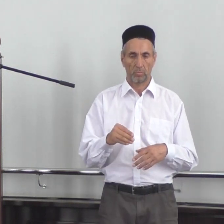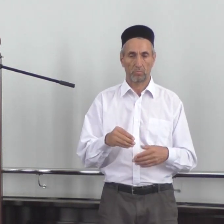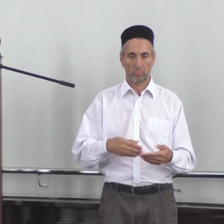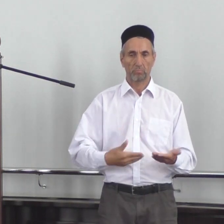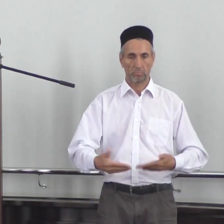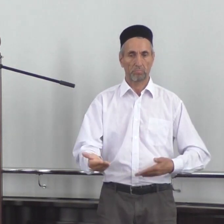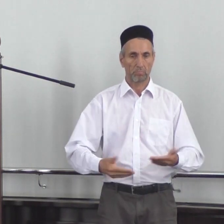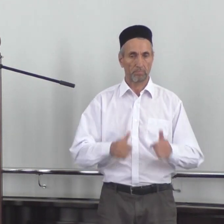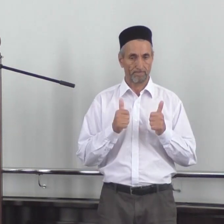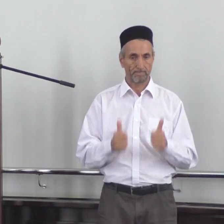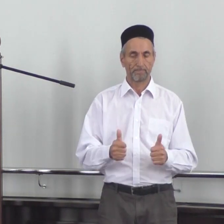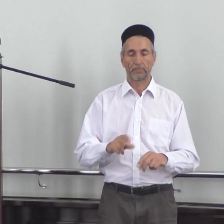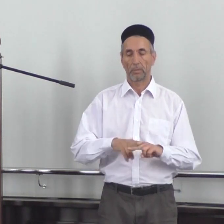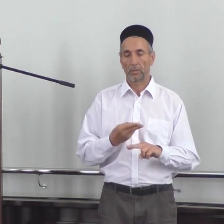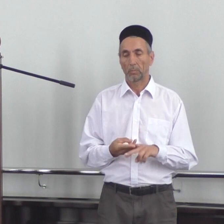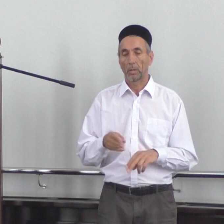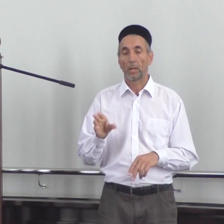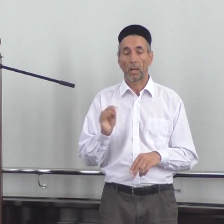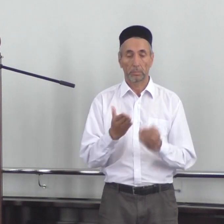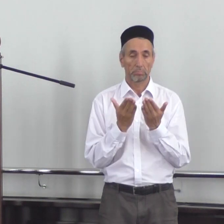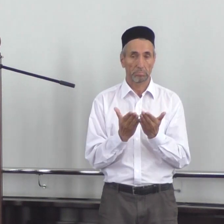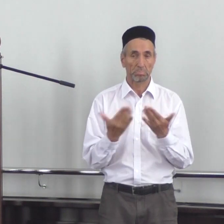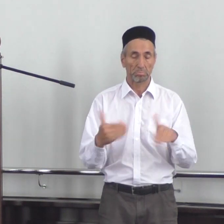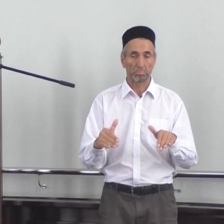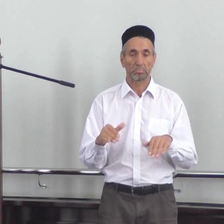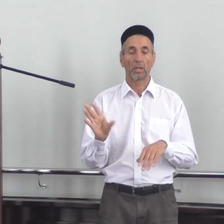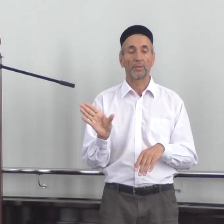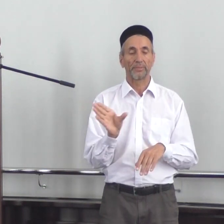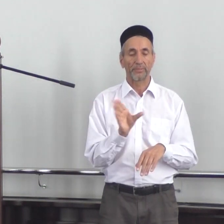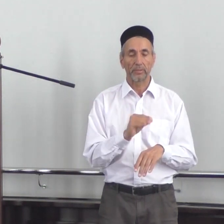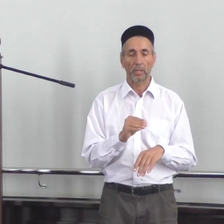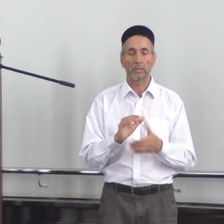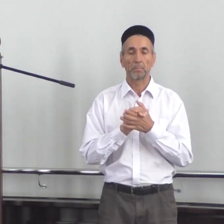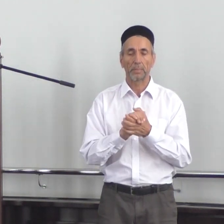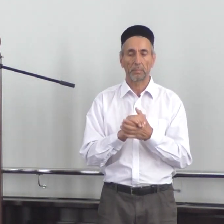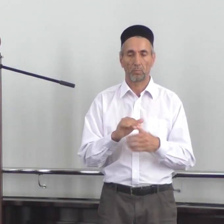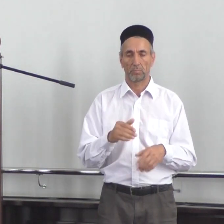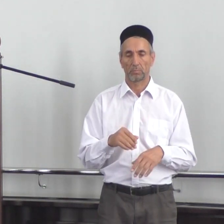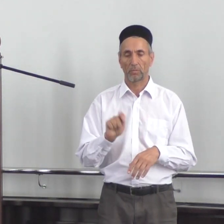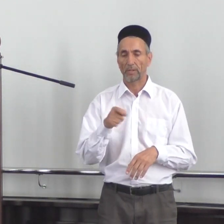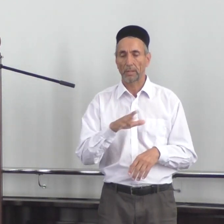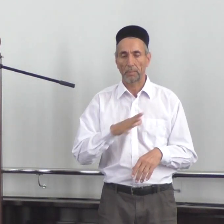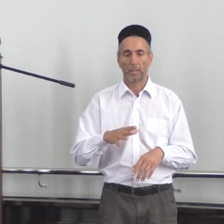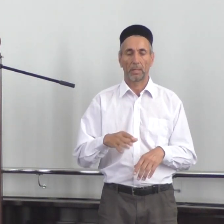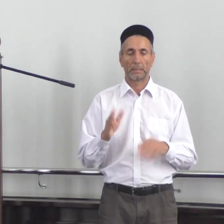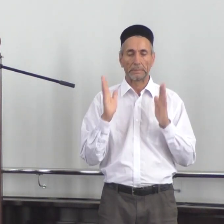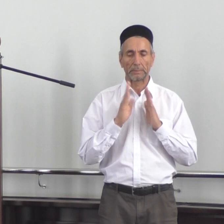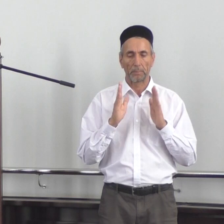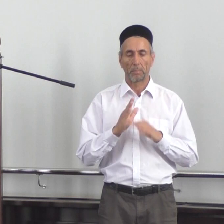кирәк икән гаилә, кемгә гаилә кирәкме? Бер дуа кылабыз, бөтенебез тынычлык сорыйбыз. Иман